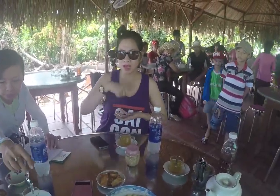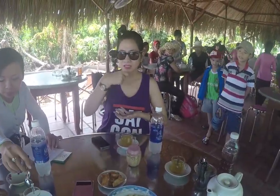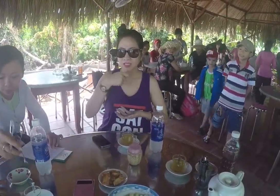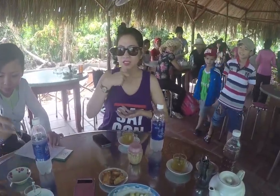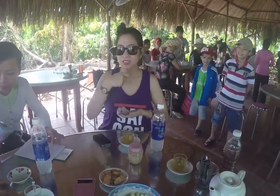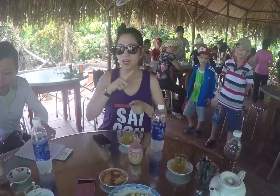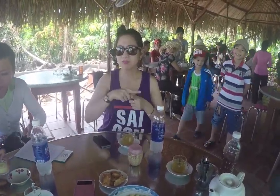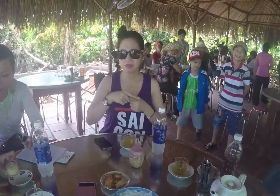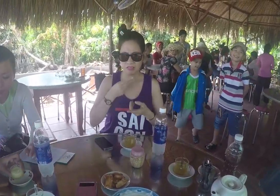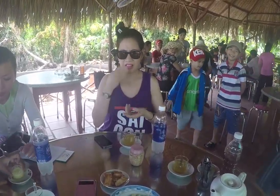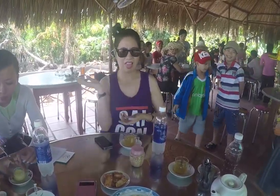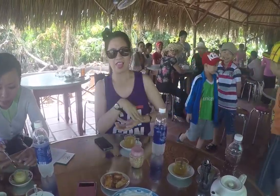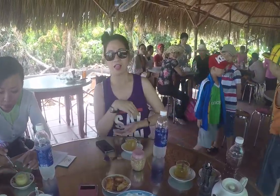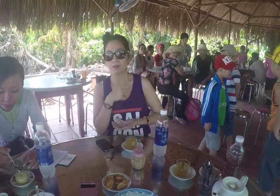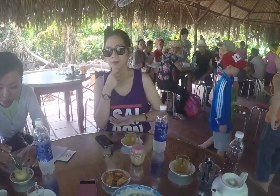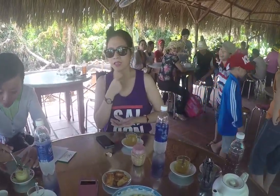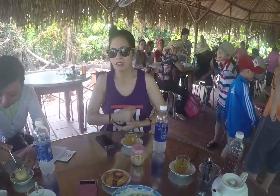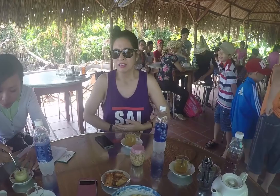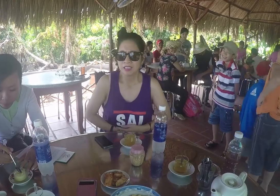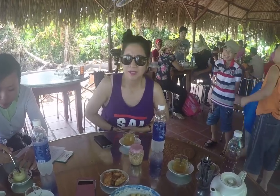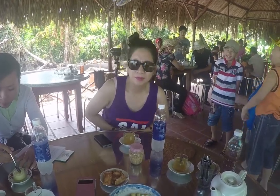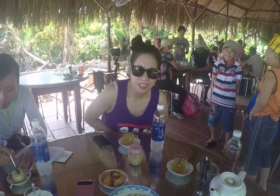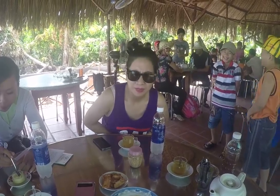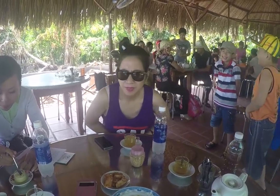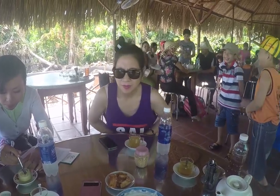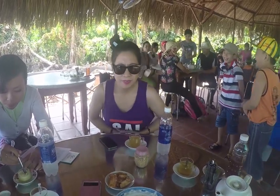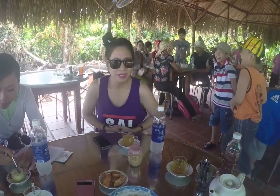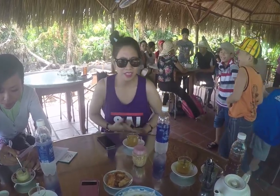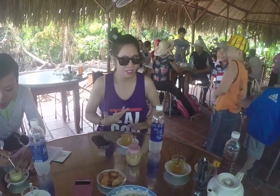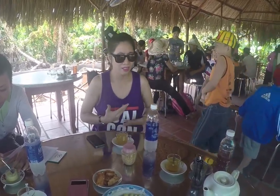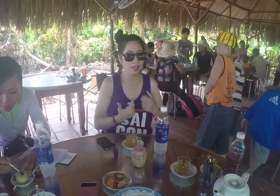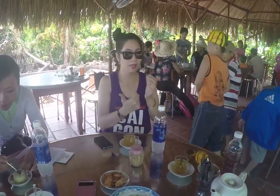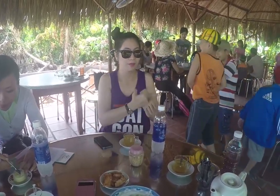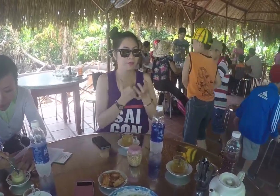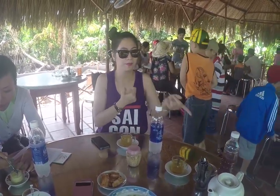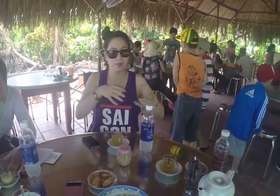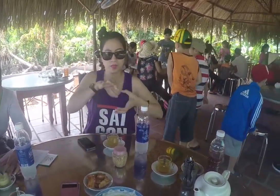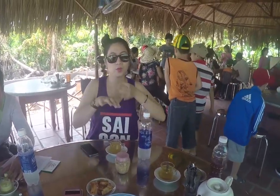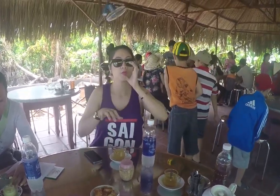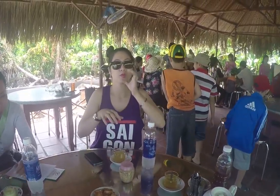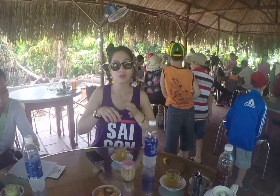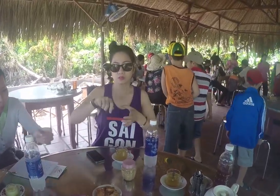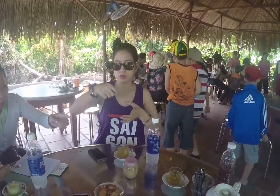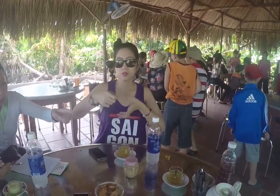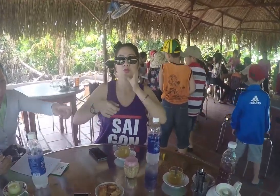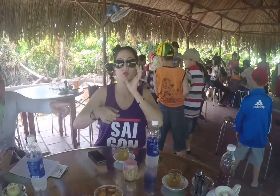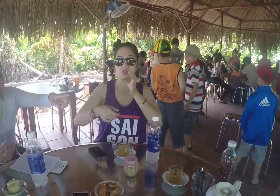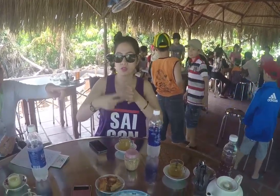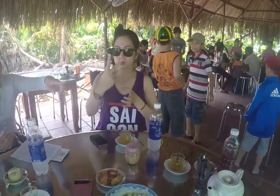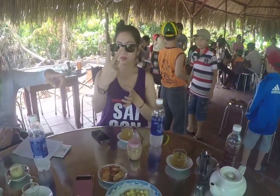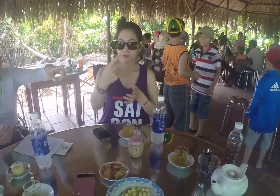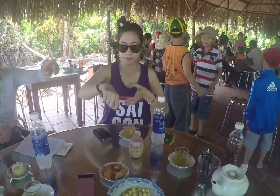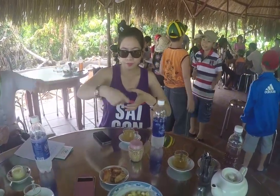Hat man zum Beispiel Appetitlosigkeit oder eine Magenverstimmung, Dann nimmt man vom Honigessig